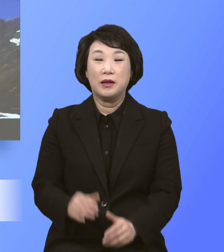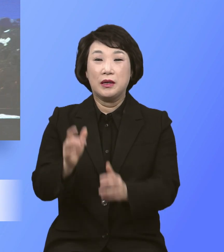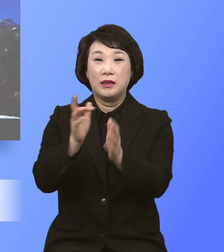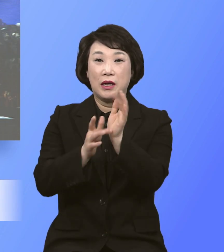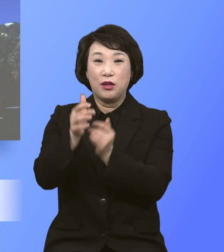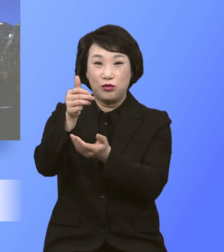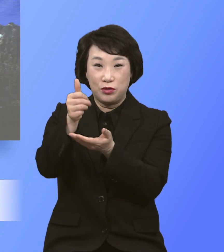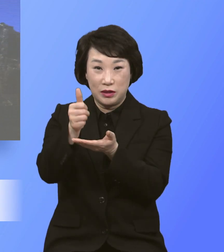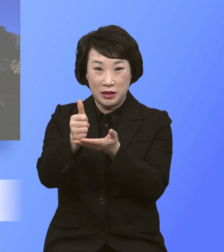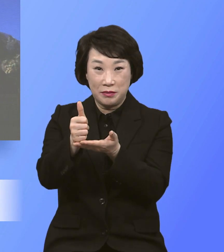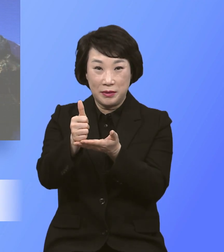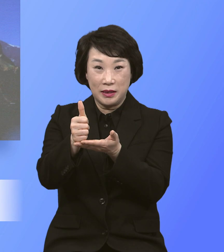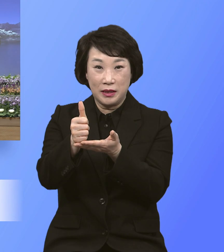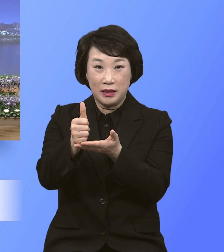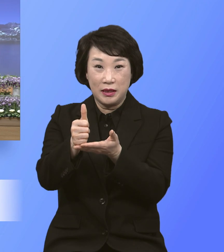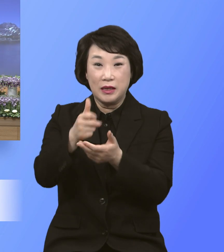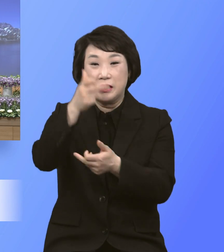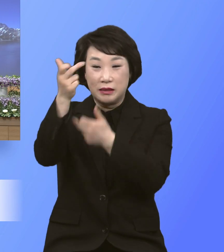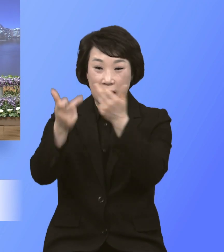산상에서